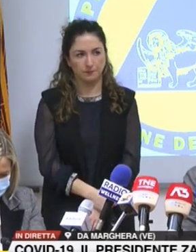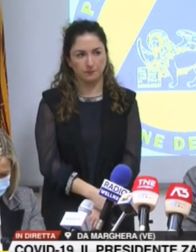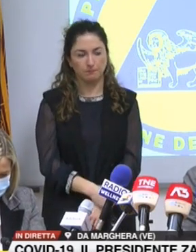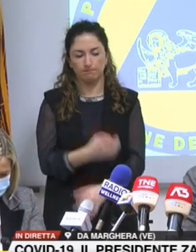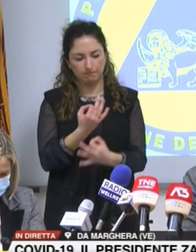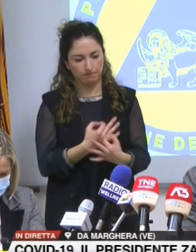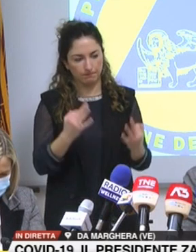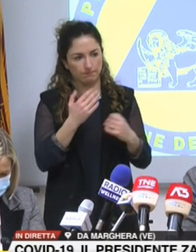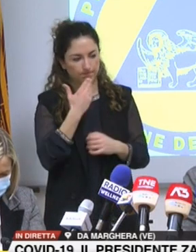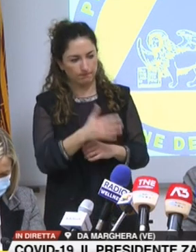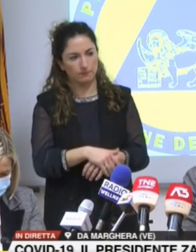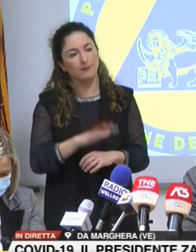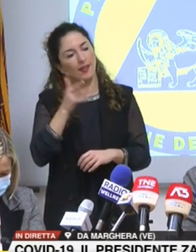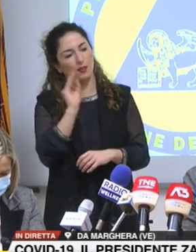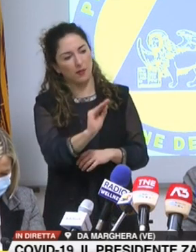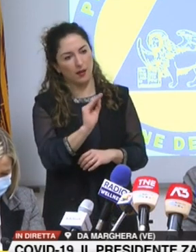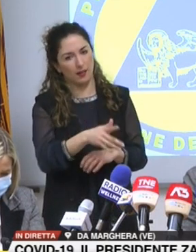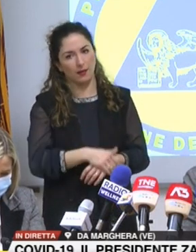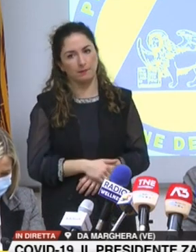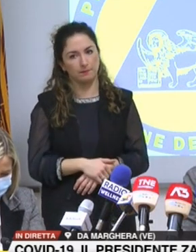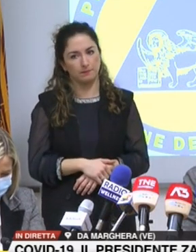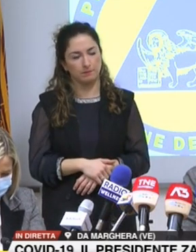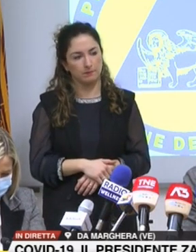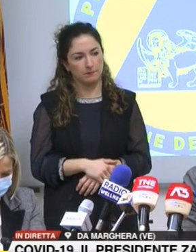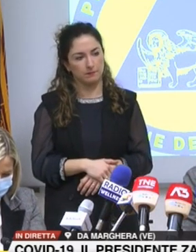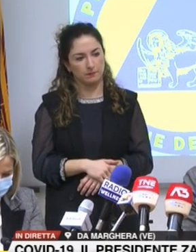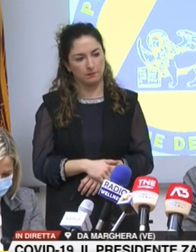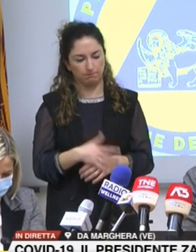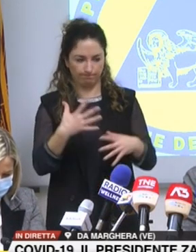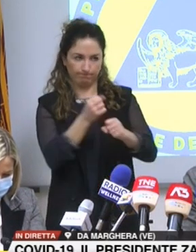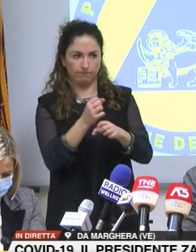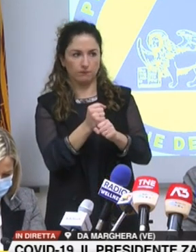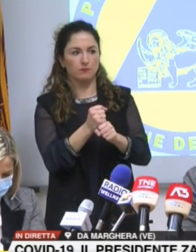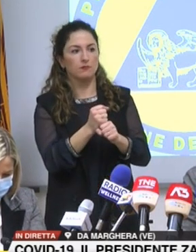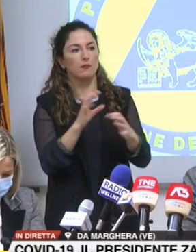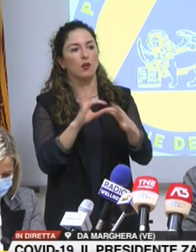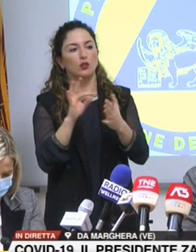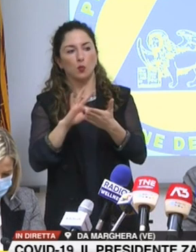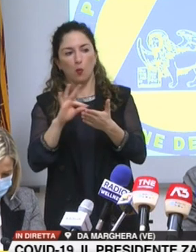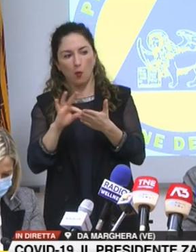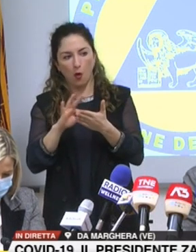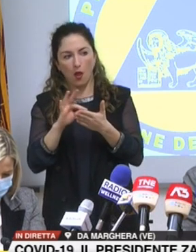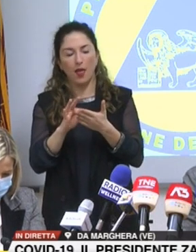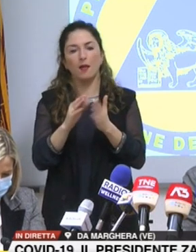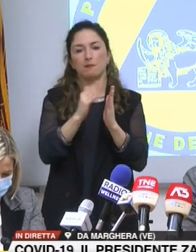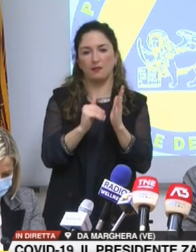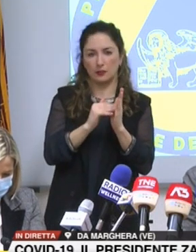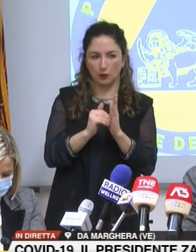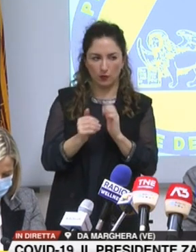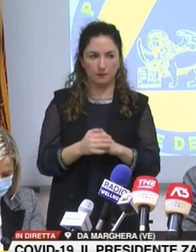Bene, prego. Grazie. L'altra domanda invece, vado sintetico, riguarda proprio la scuola e la prevenzione.